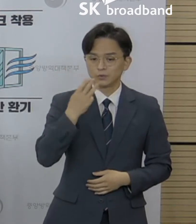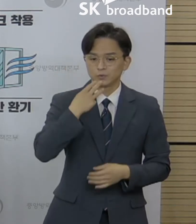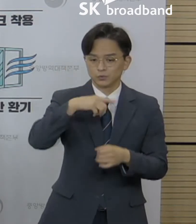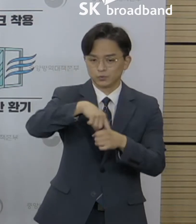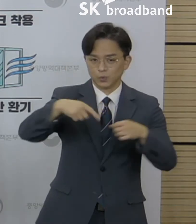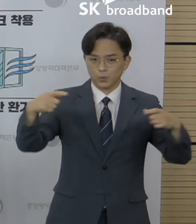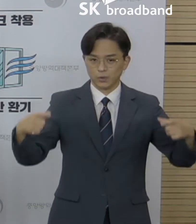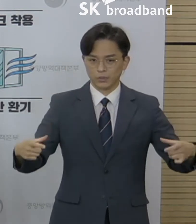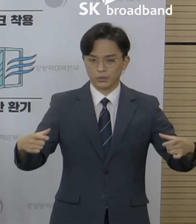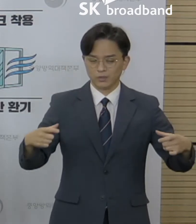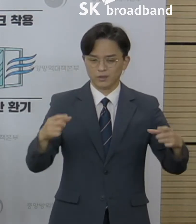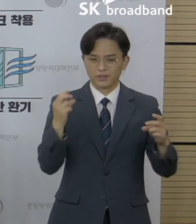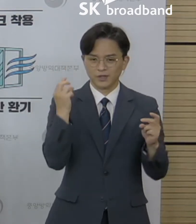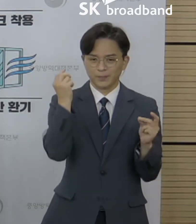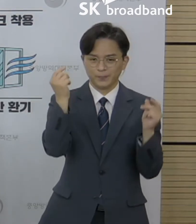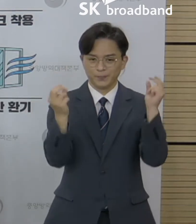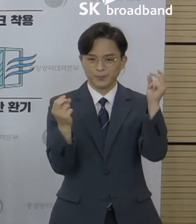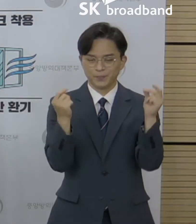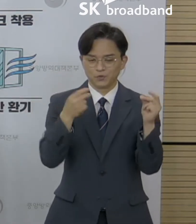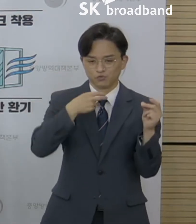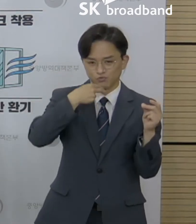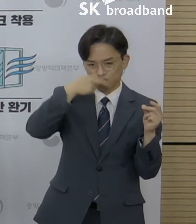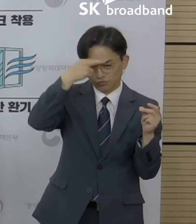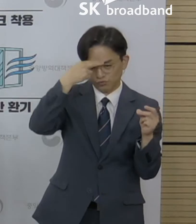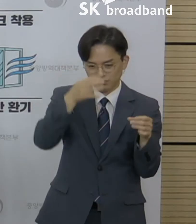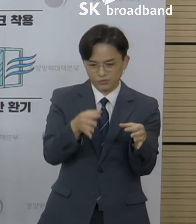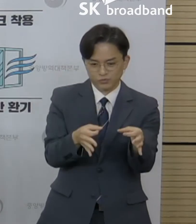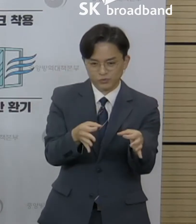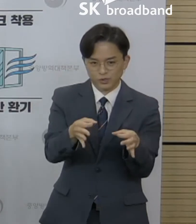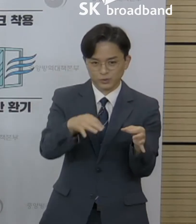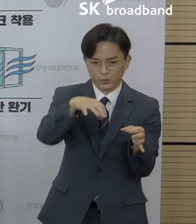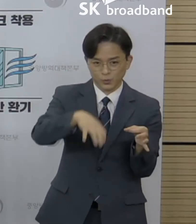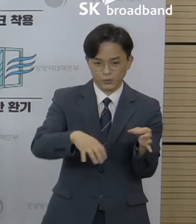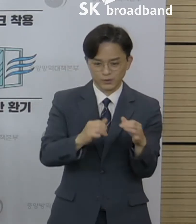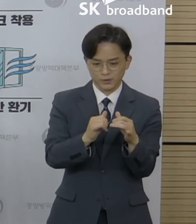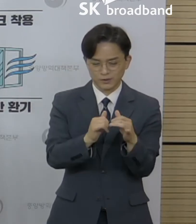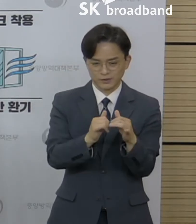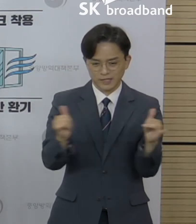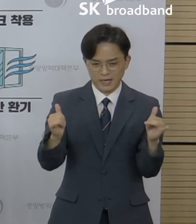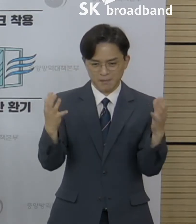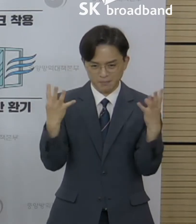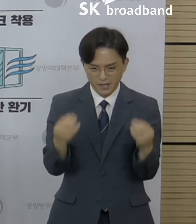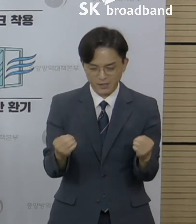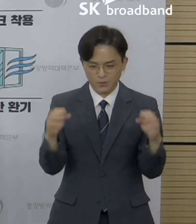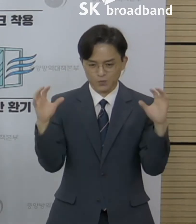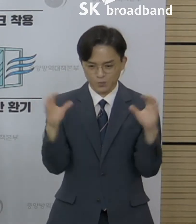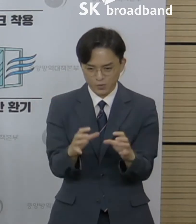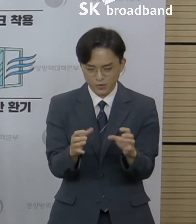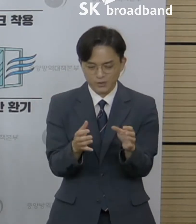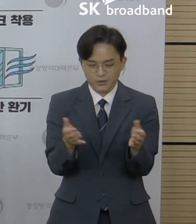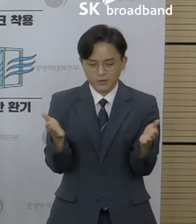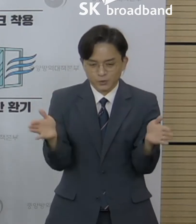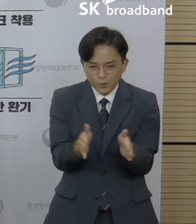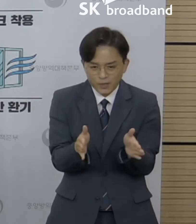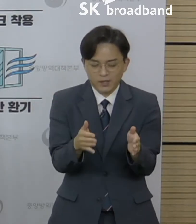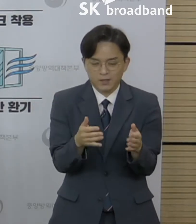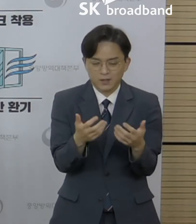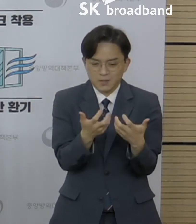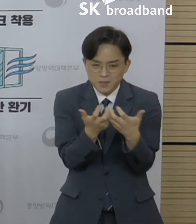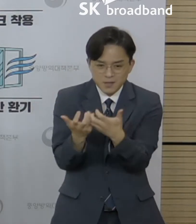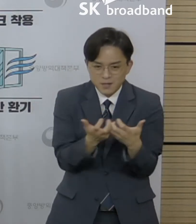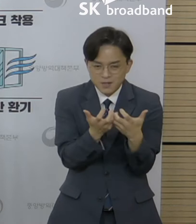등에서 클럽이나 주점과 같이 밀집 밀폐된 공간에서 많은 사람들과 접촉한